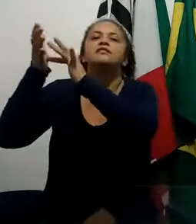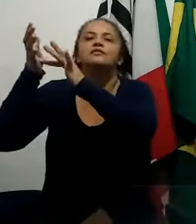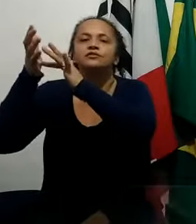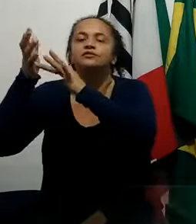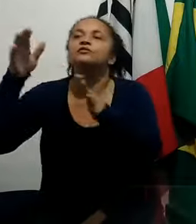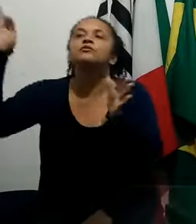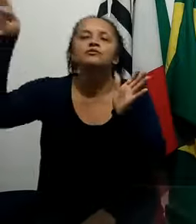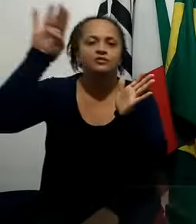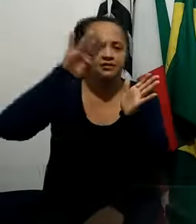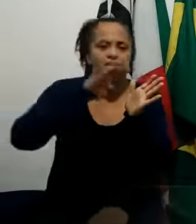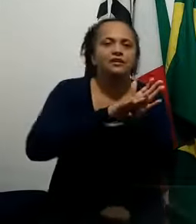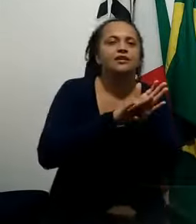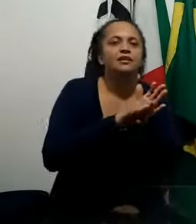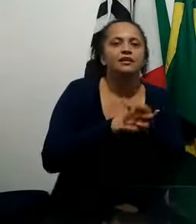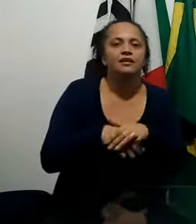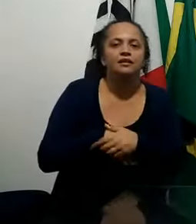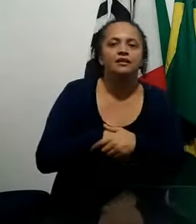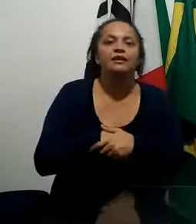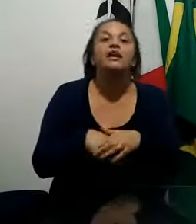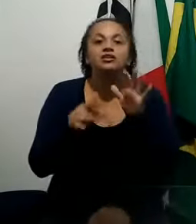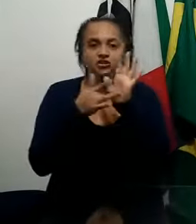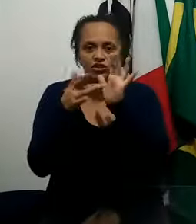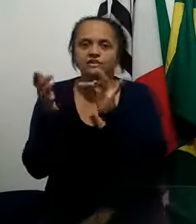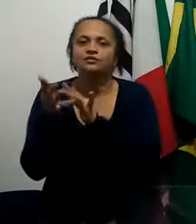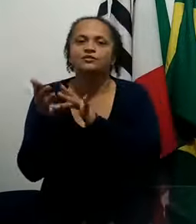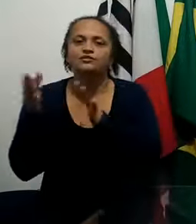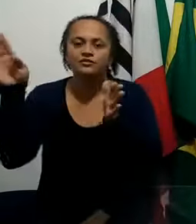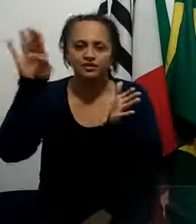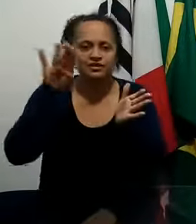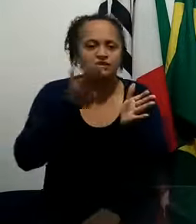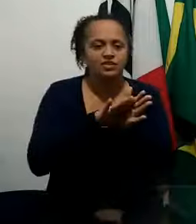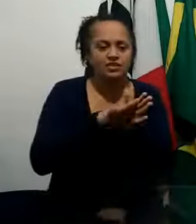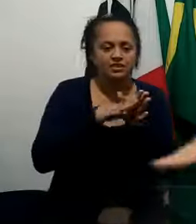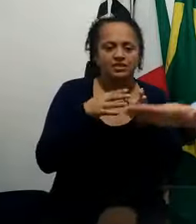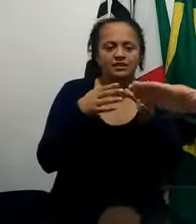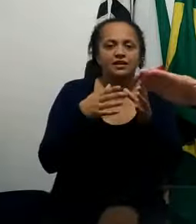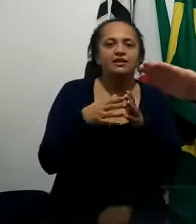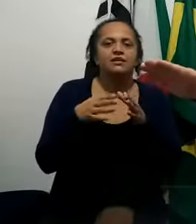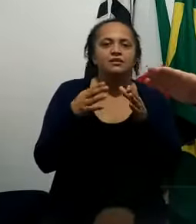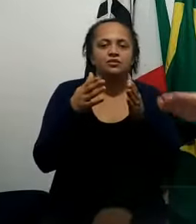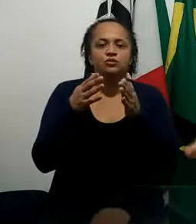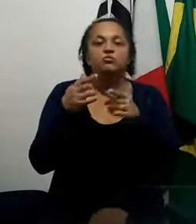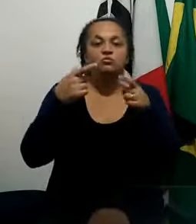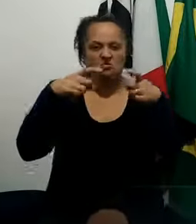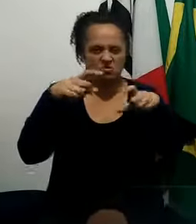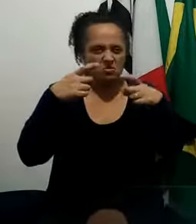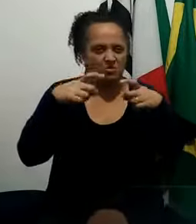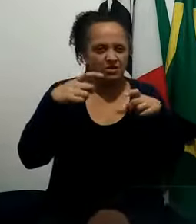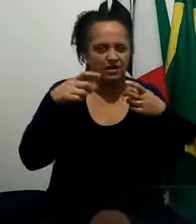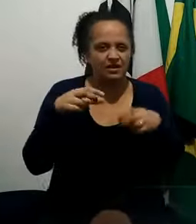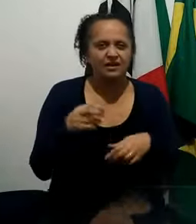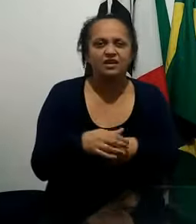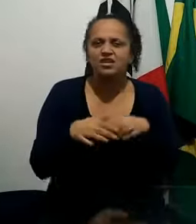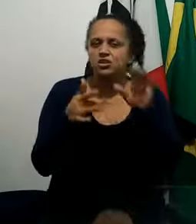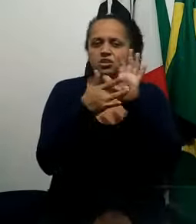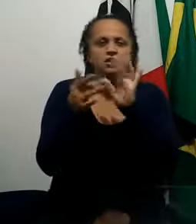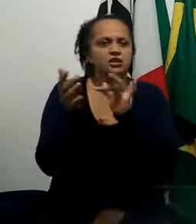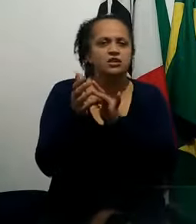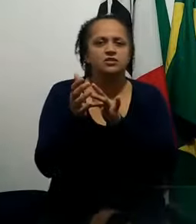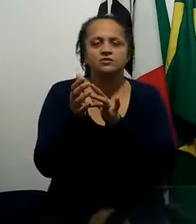rejeitaram. E então Jesus descerá no Monte das Oliveiras, e o monte se fenderá em 2 partes, e ele com